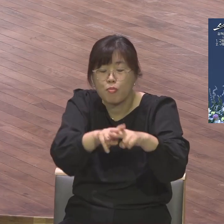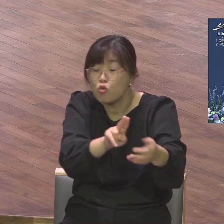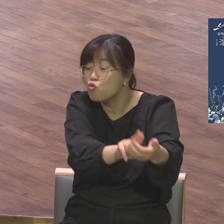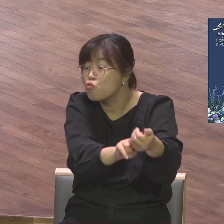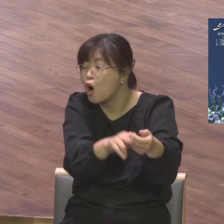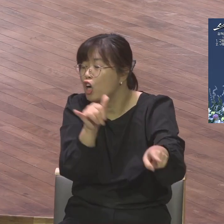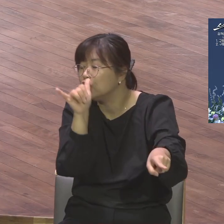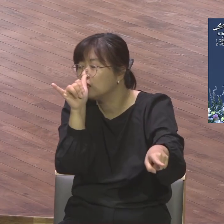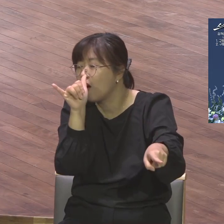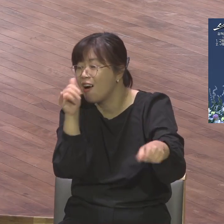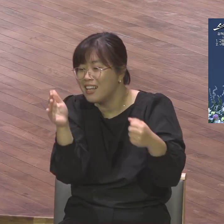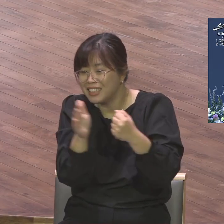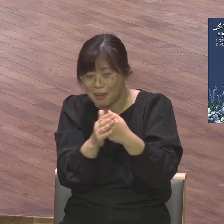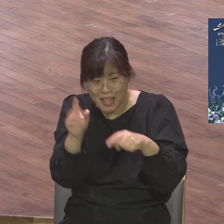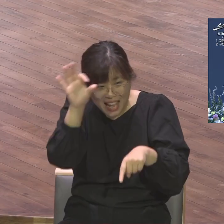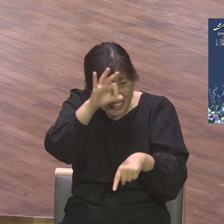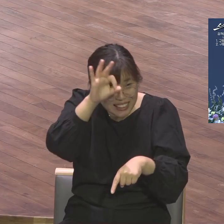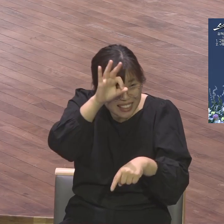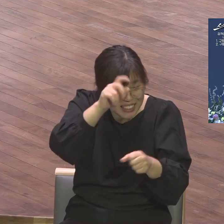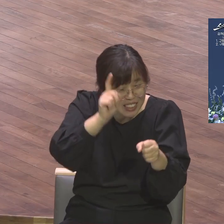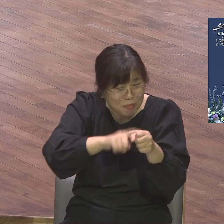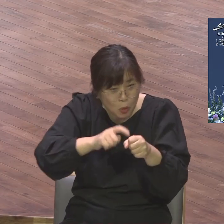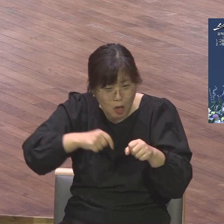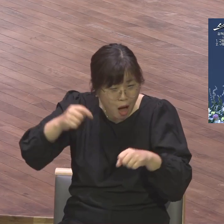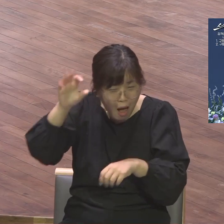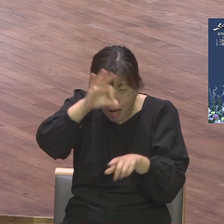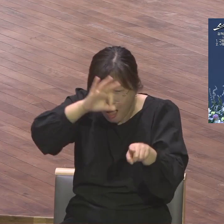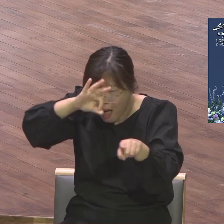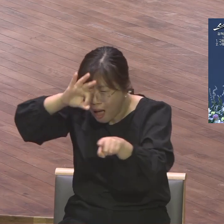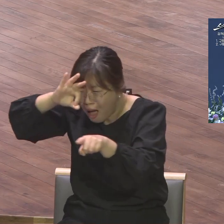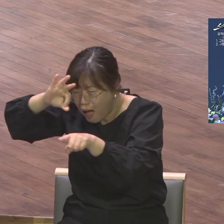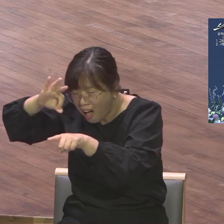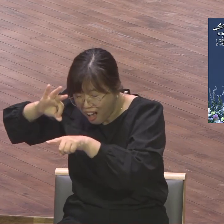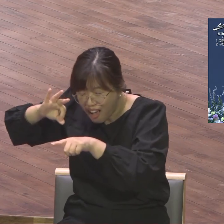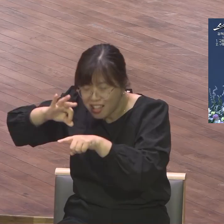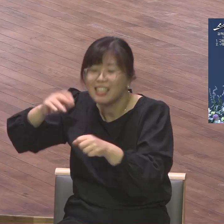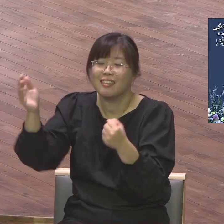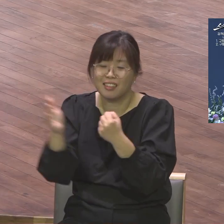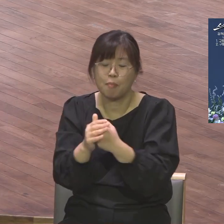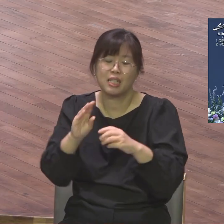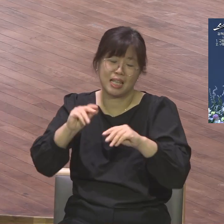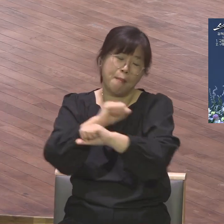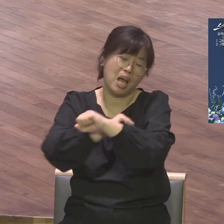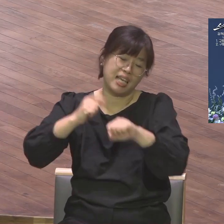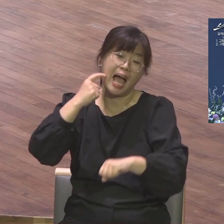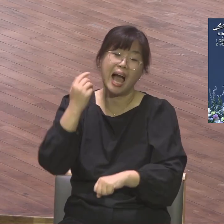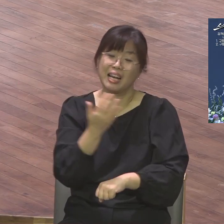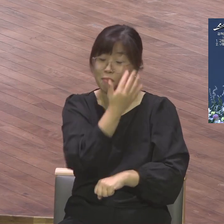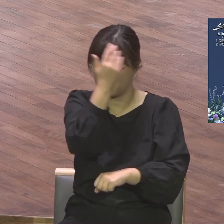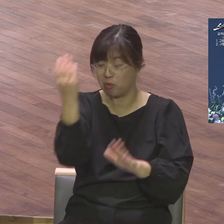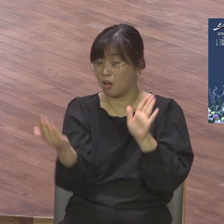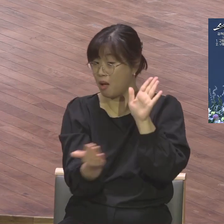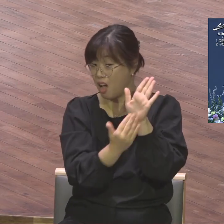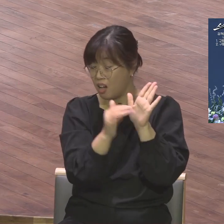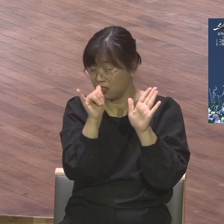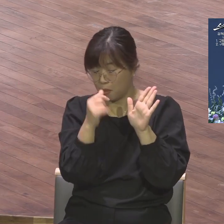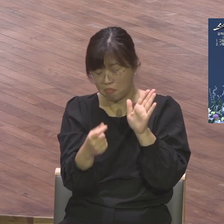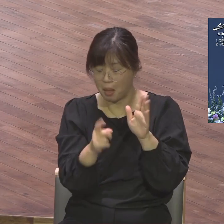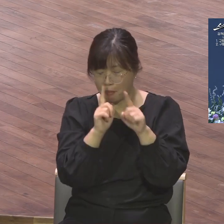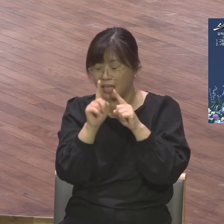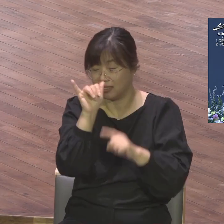하지요. 그런 사막에서 오아시스를 만나는 것만큼 큰 기쁨과 환희는 없지요. 지금